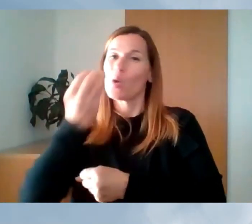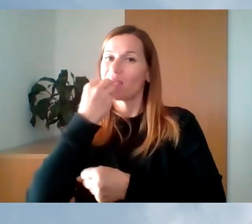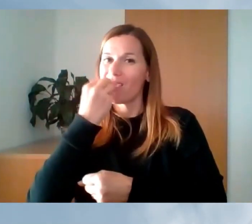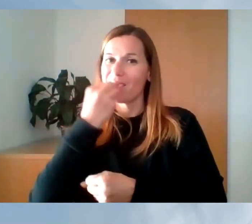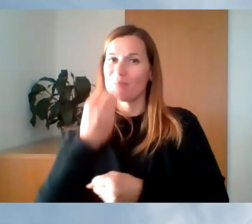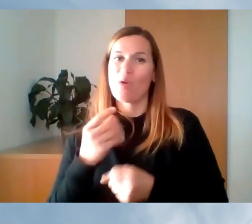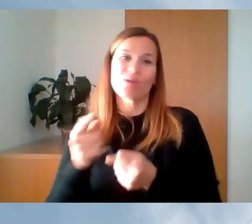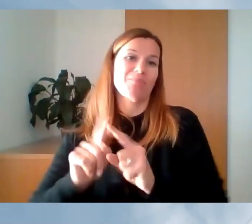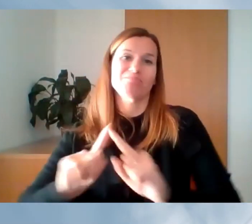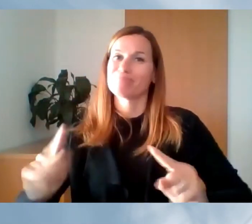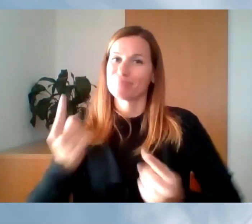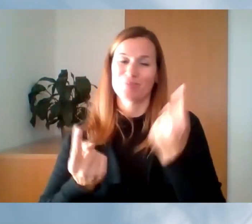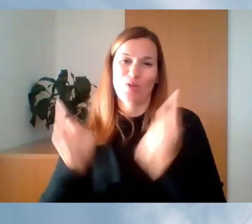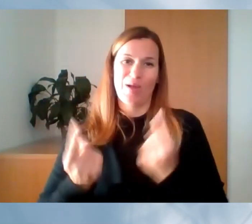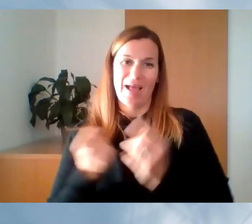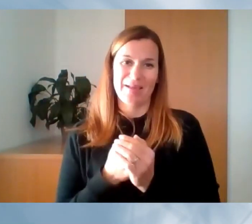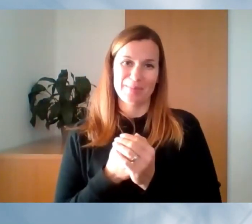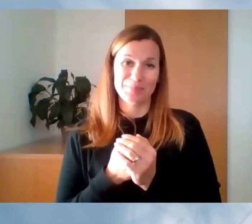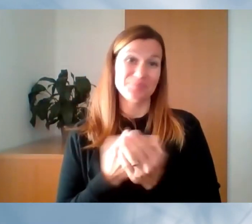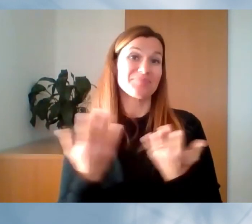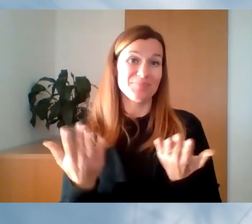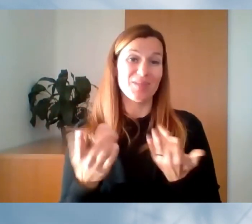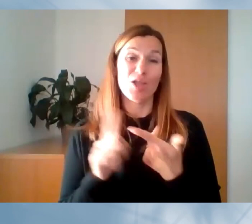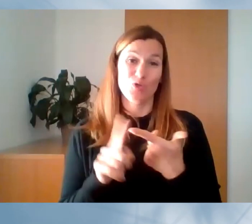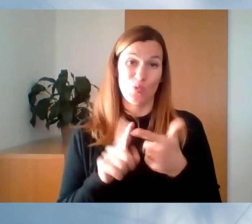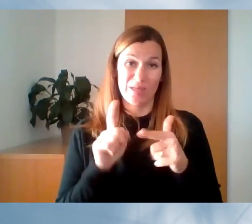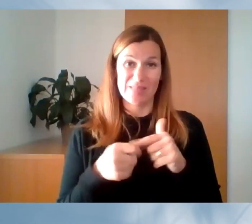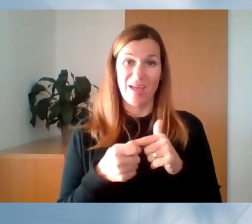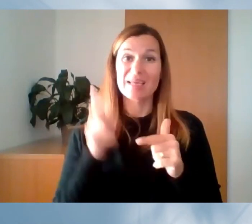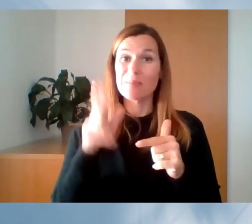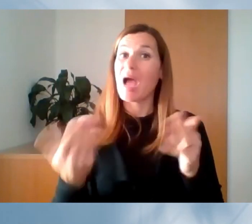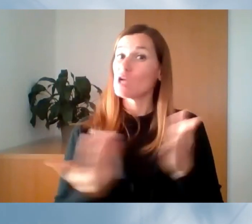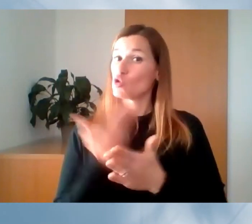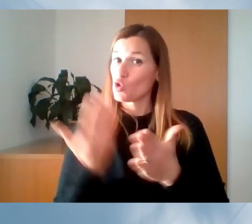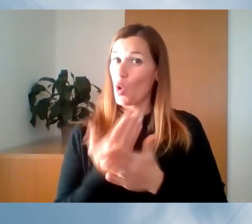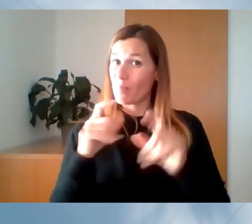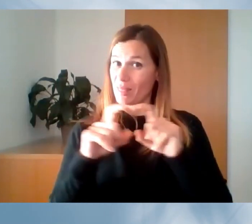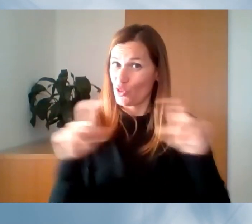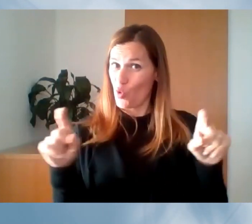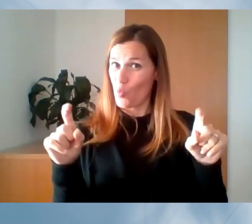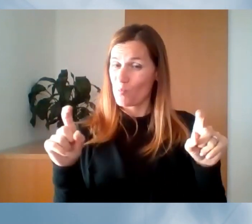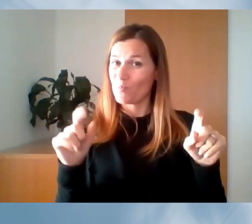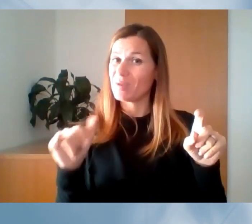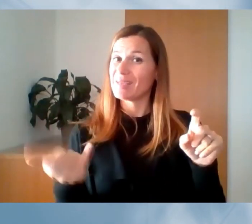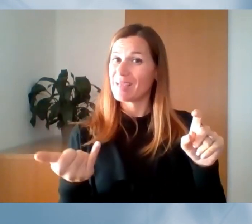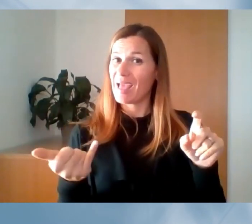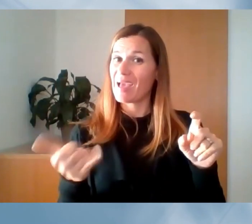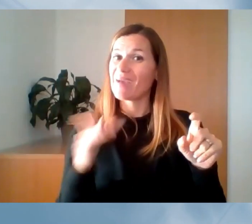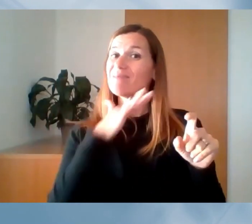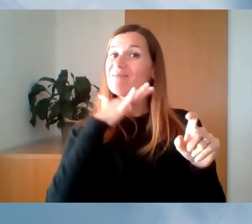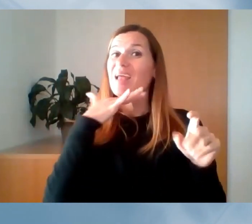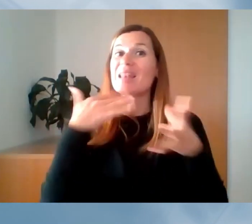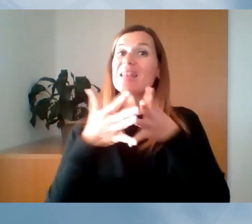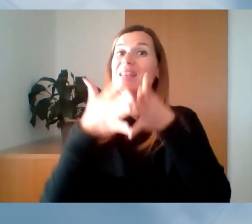jemo. Tam se vse sorte dogaja. Glede, tako da druga stvar, ki jo ima sodoben dom,